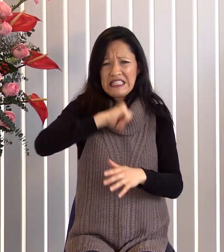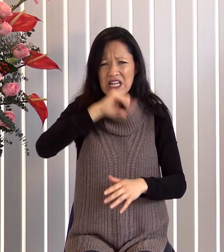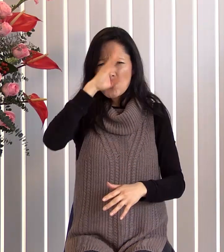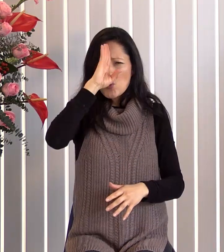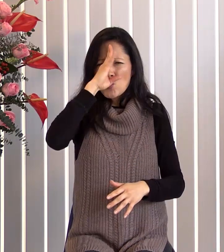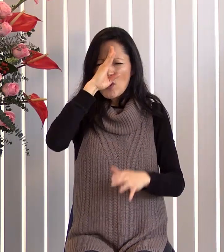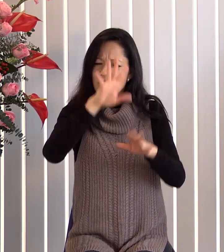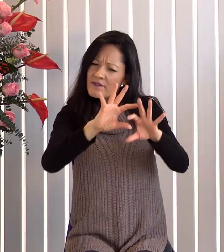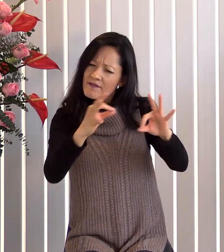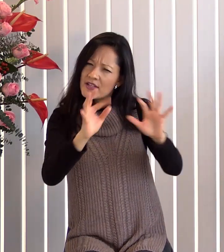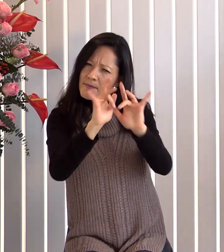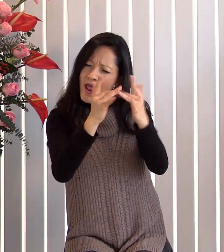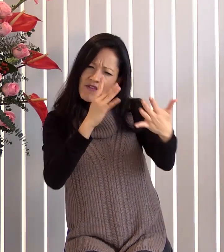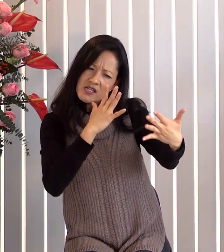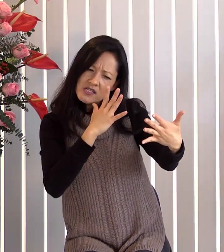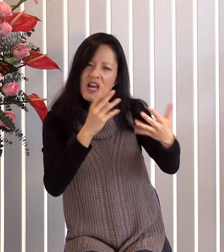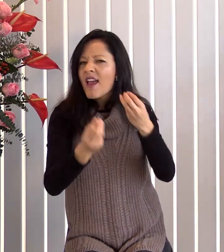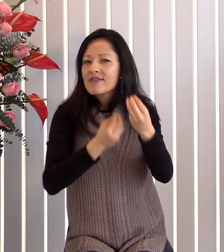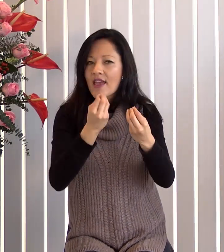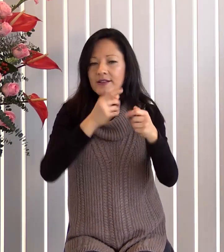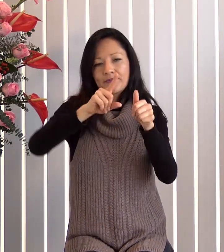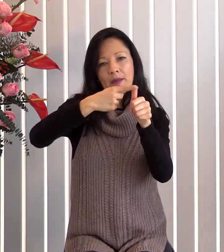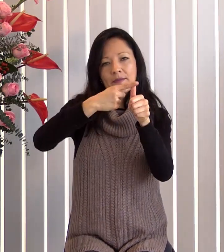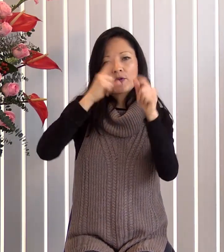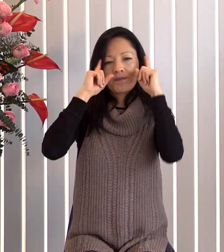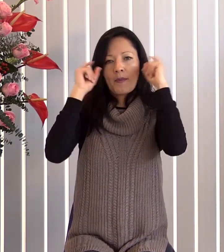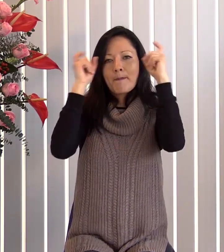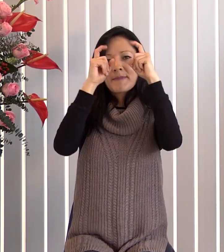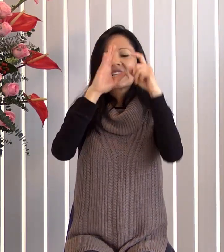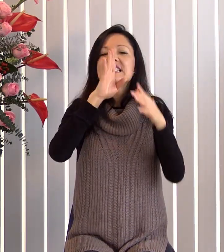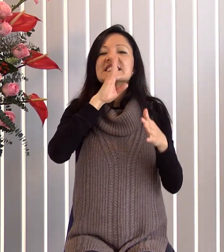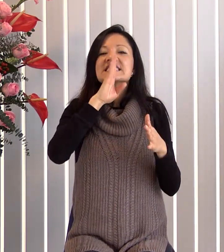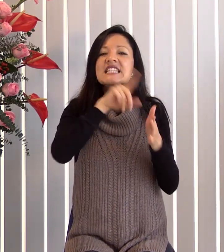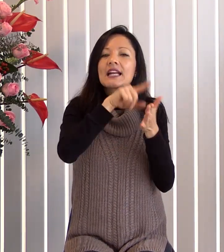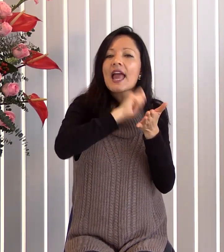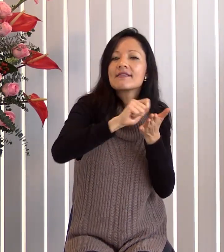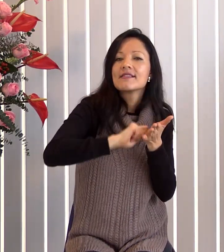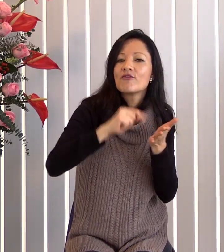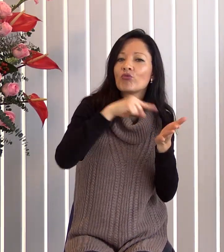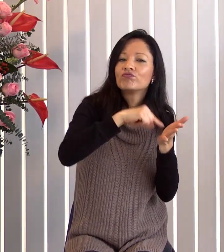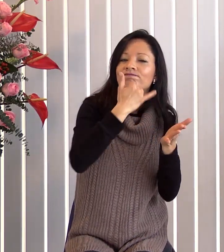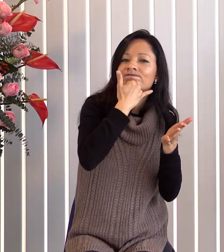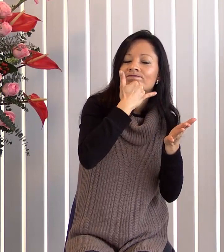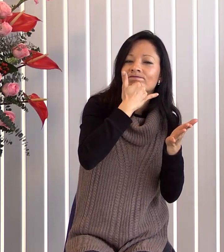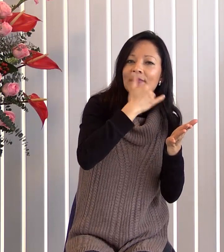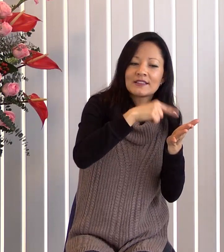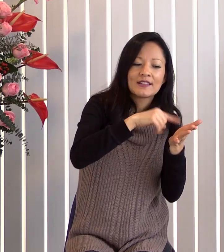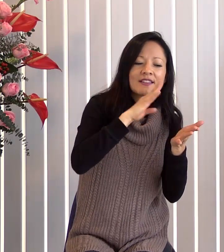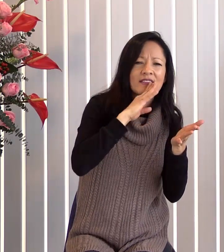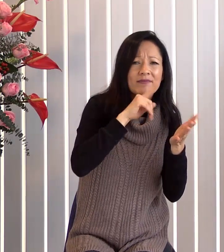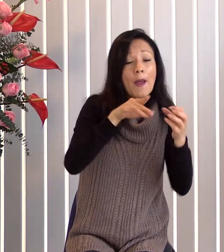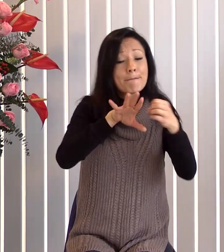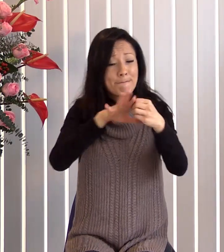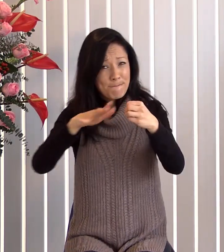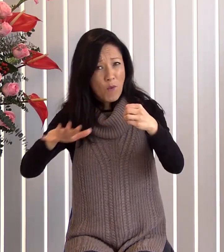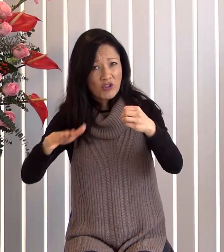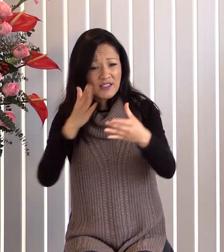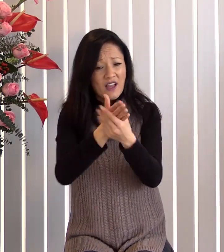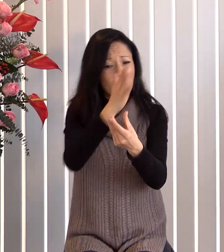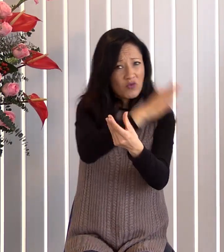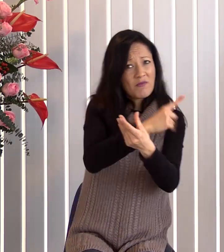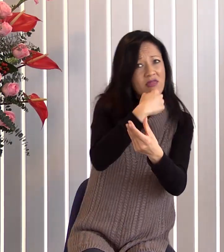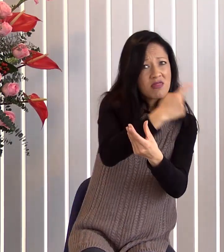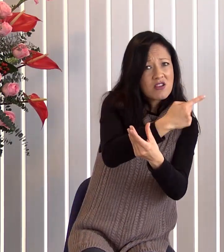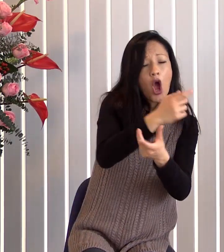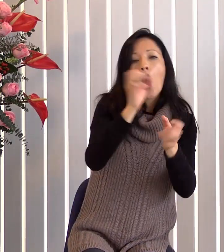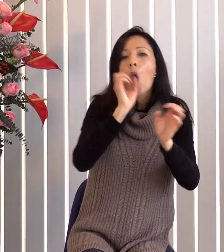que tiene que hacer es pensar: ¿quién lo está diciendo? ¿Quién lo dijo? ¿Lo dijo Moisés en el Pentateuco?